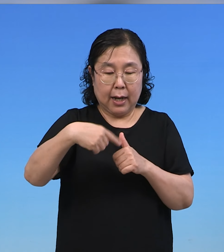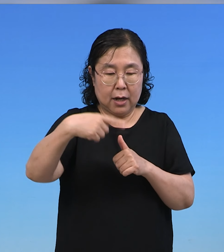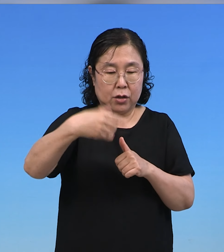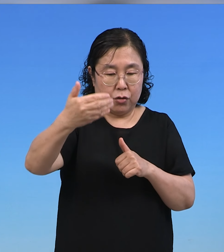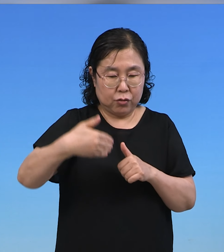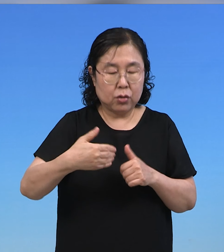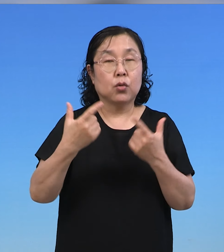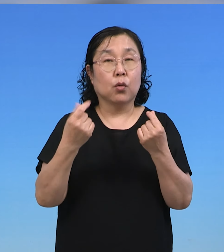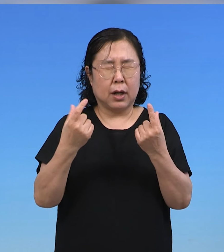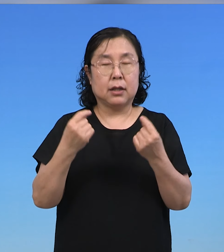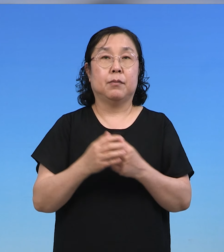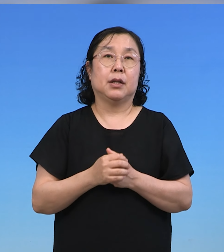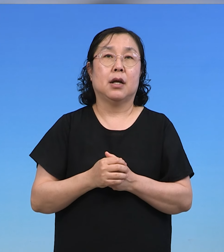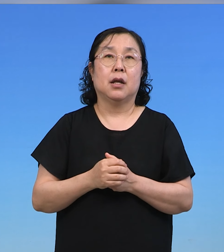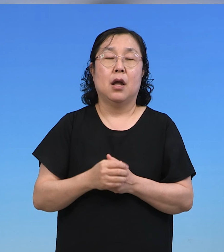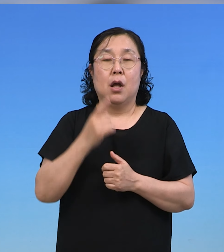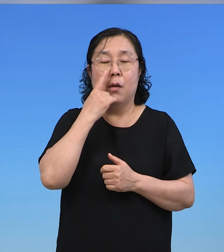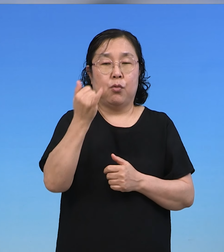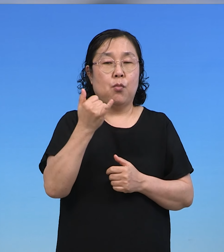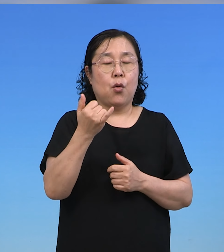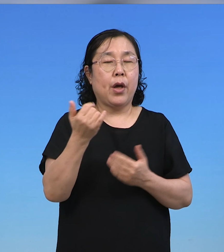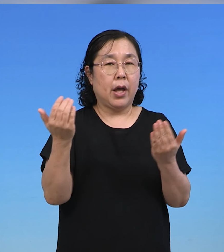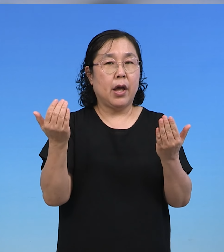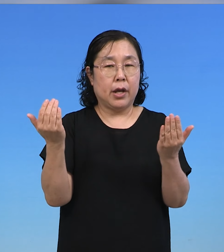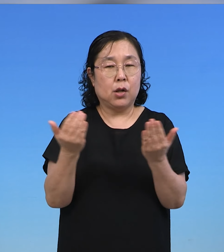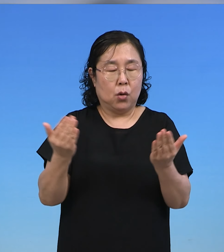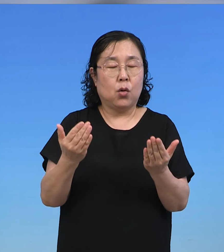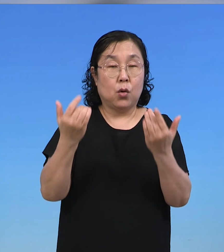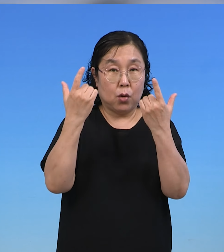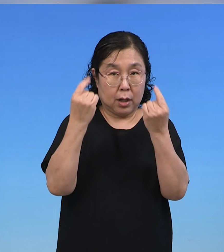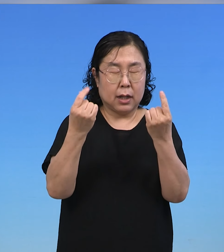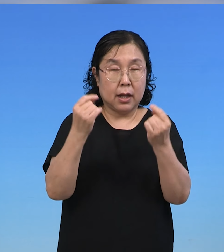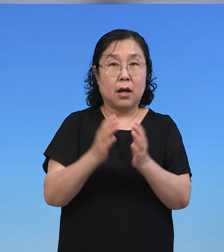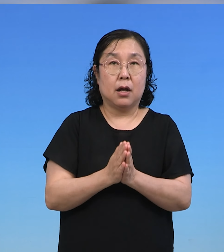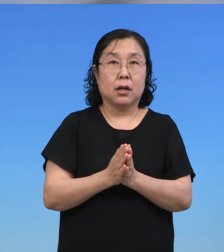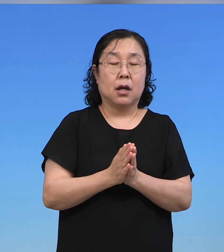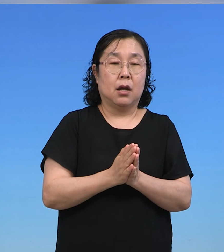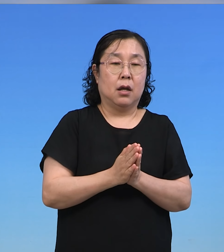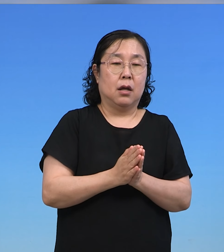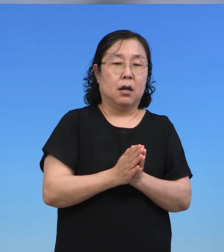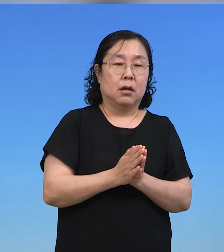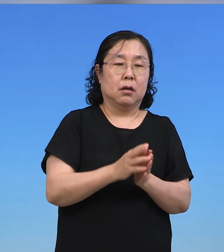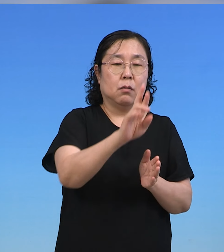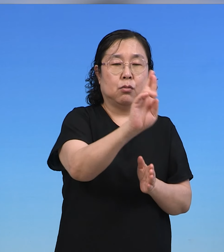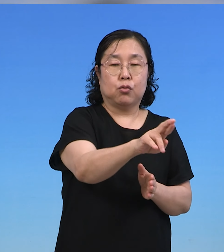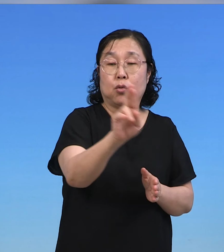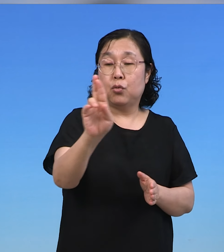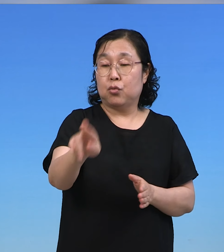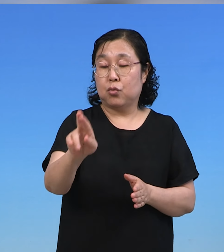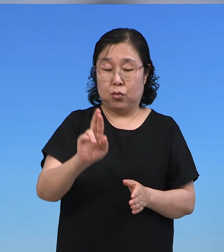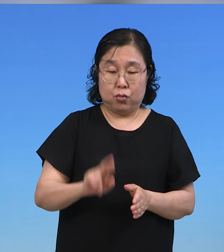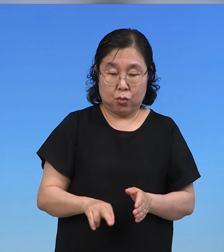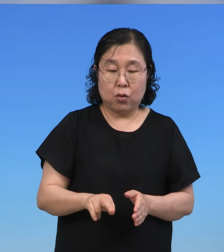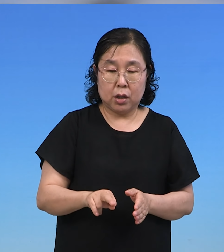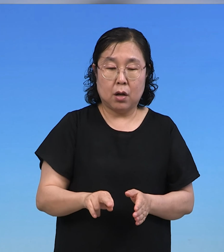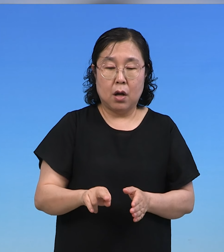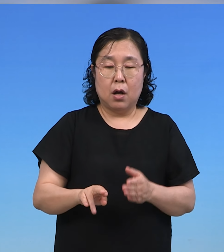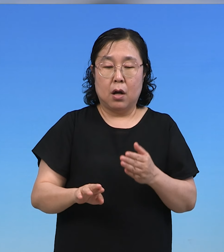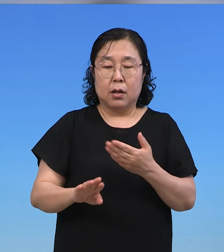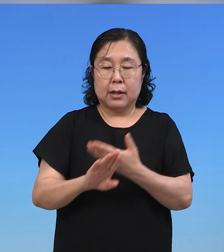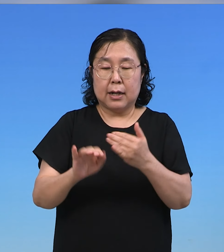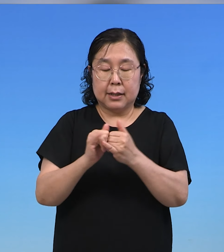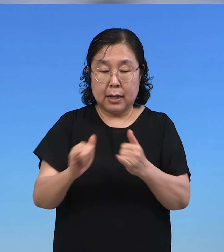부모의 역할도 저는 바둑에 포석을 두는 거라 생각합니다. 드문드문 이렇게. 지난 수요일 날